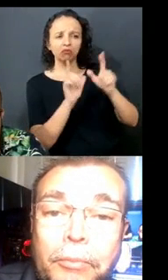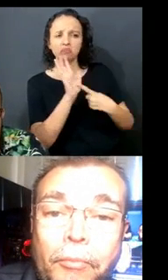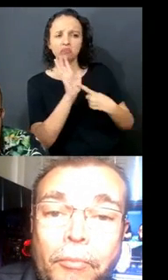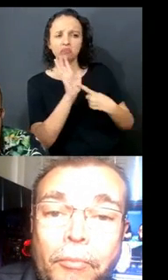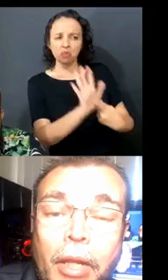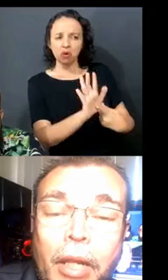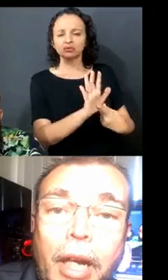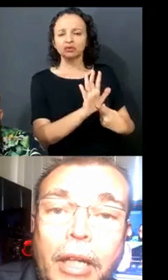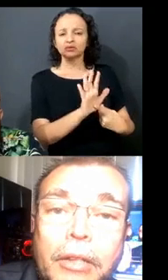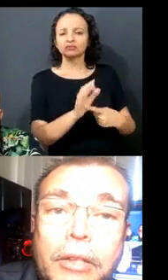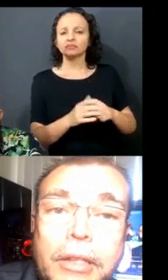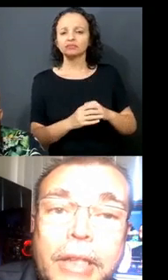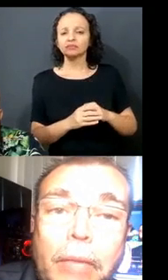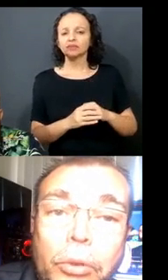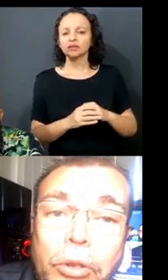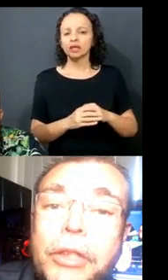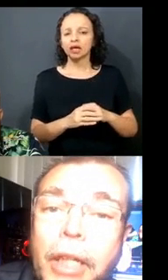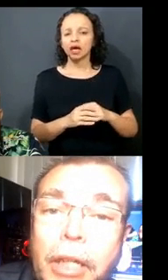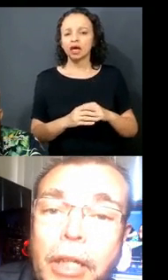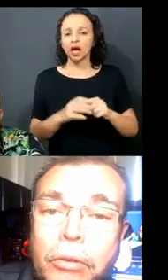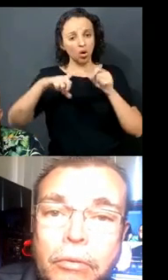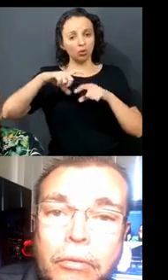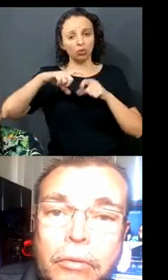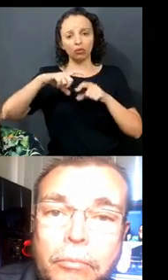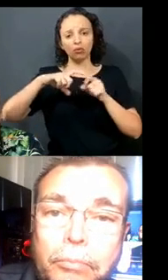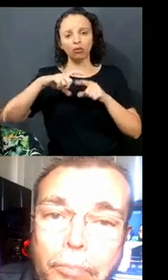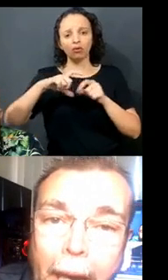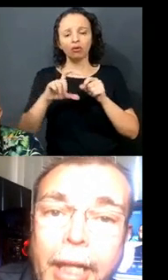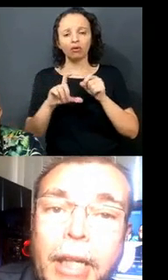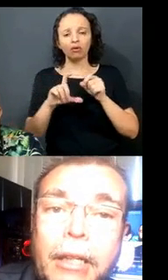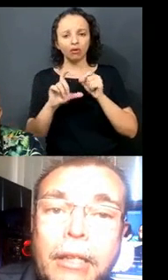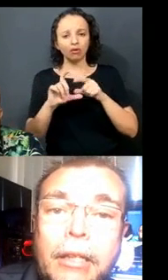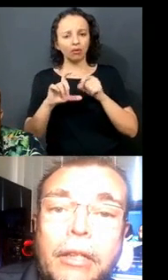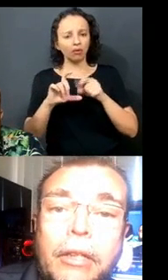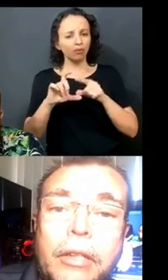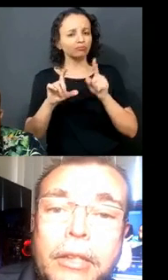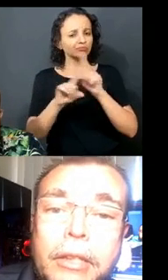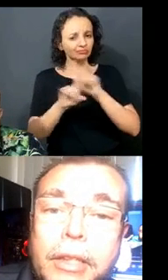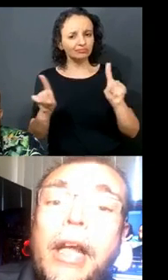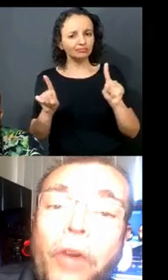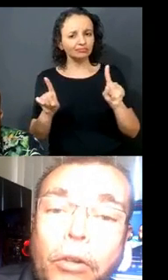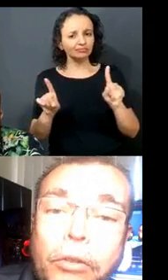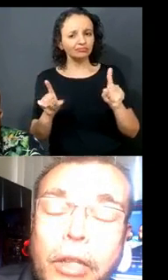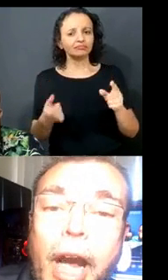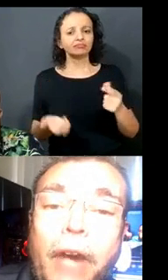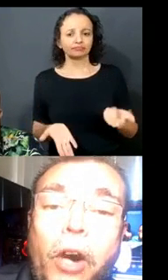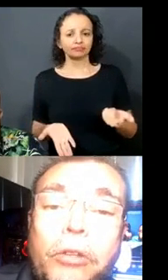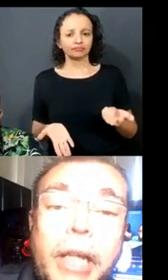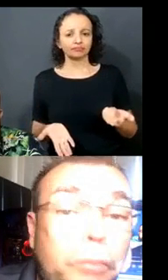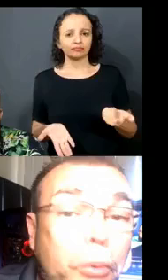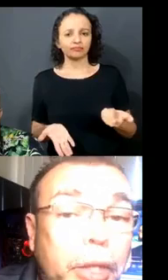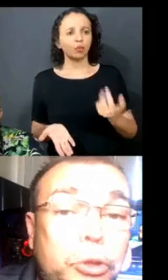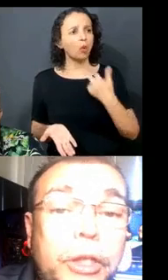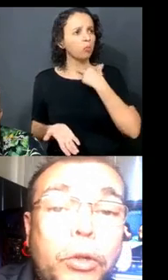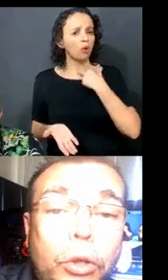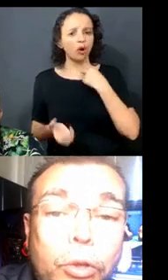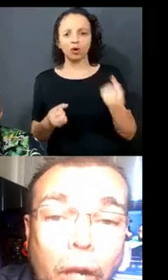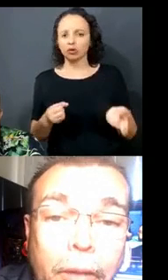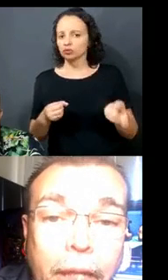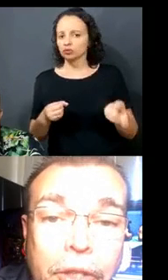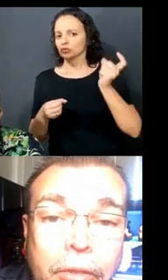assim, está muito cedo para se ter a volta. A volta é por